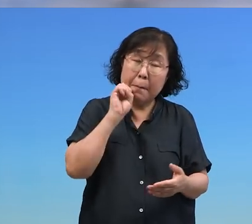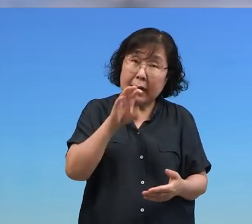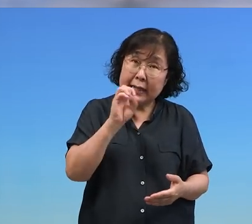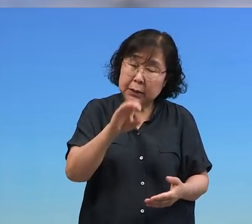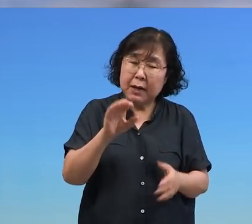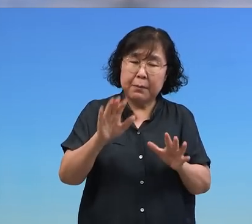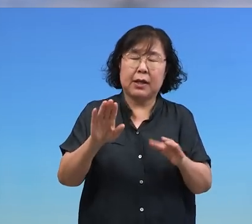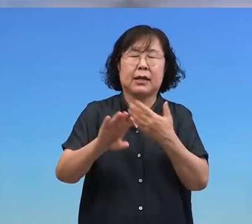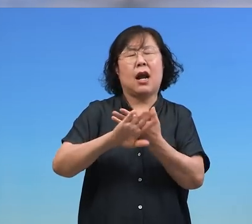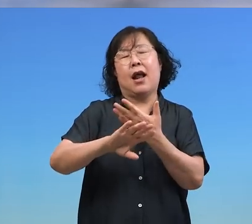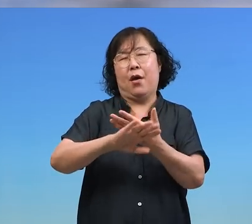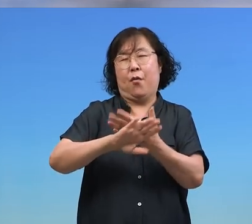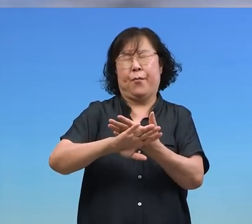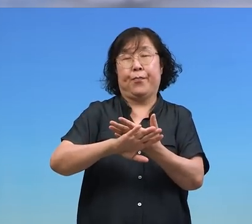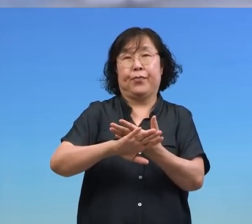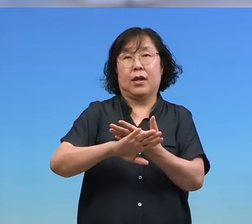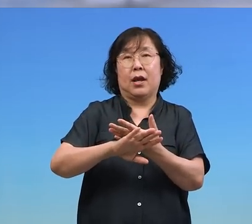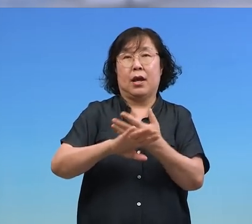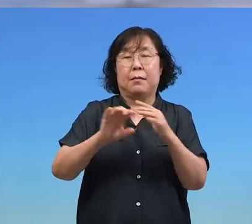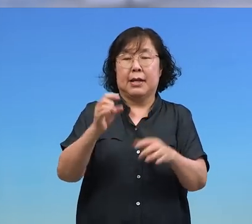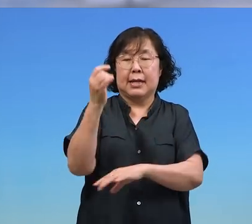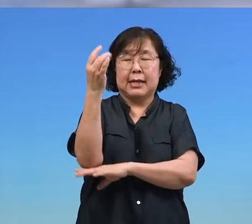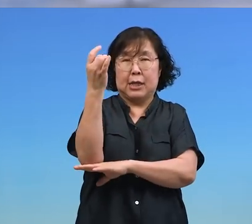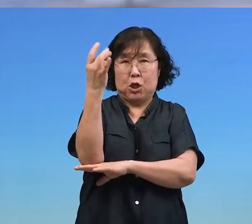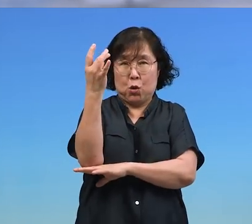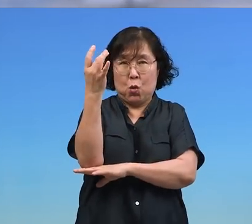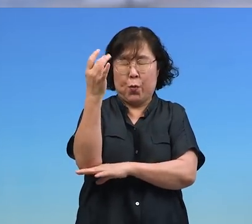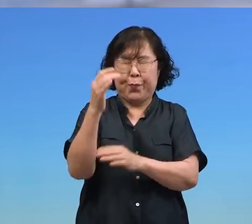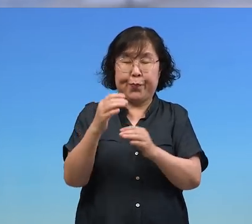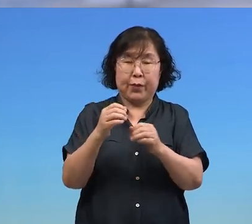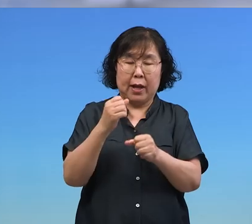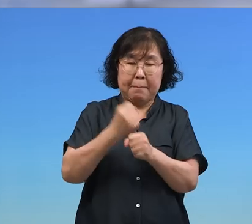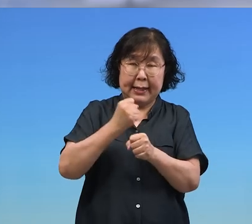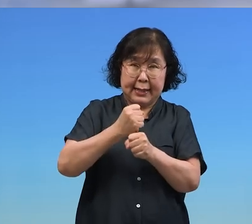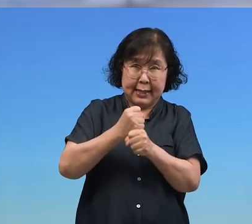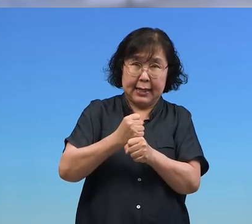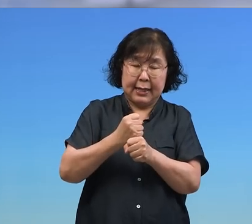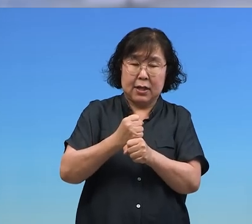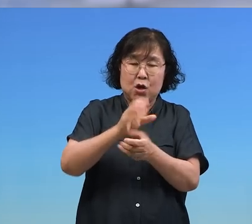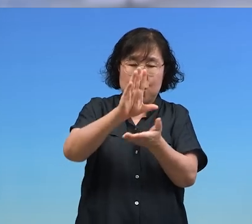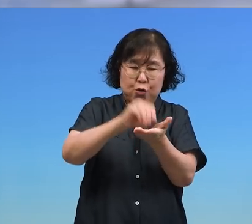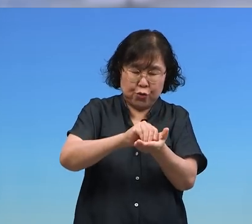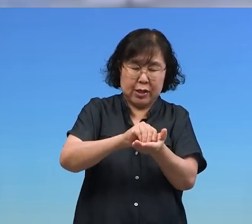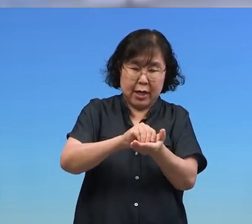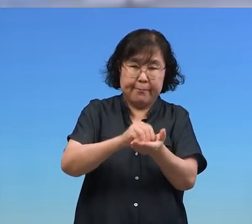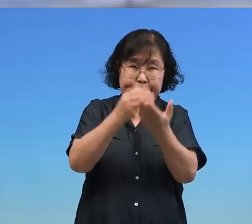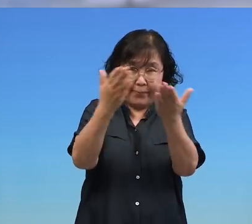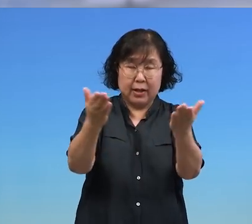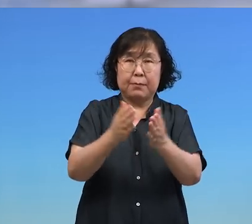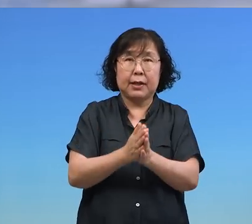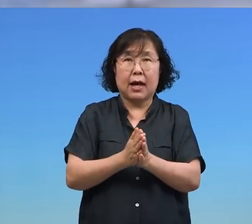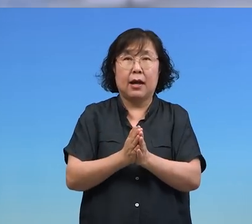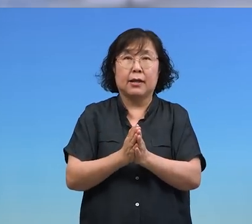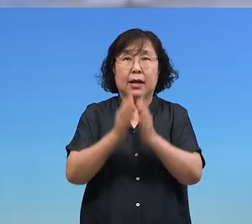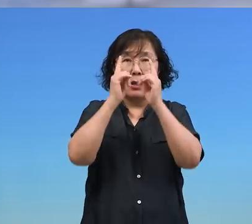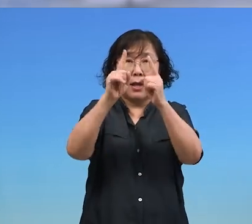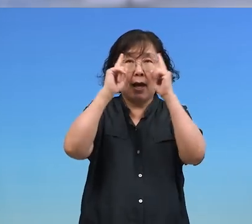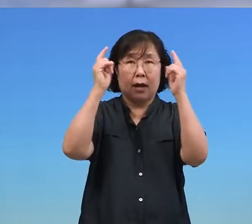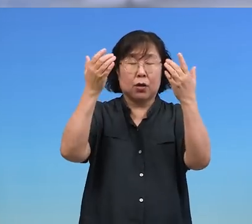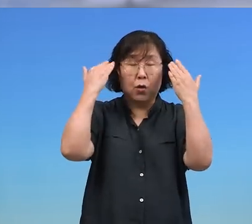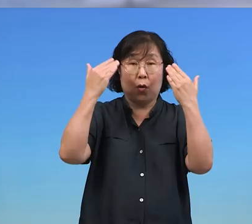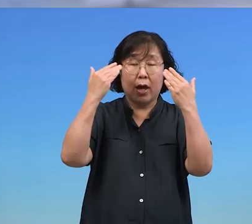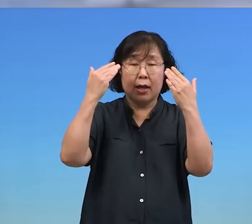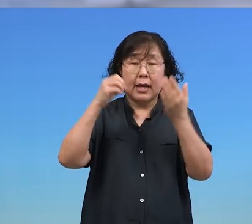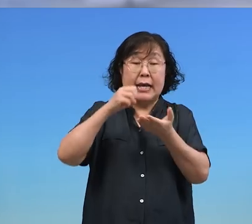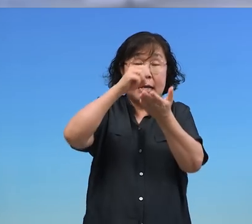지금 우리가 기초다지기를 하는데요 말씀 묵상과 기도 훈련에 대한 숙제를 드립니다 그래서 대학교 가시면